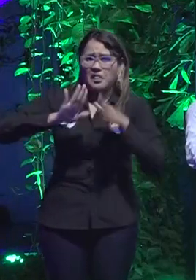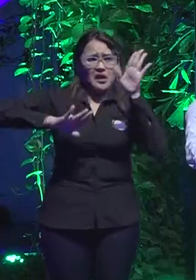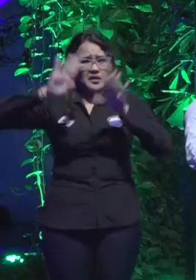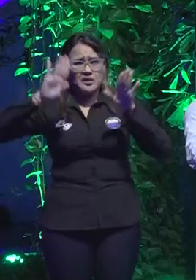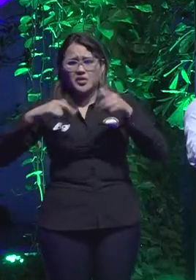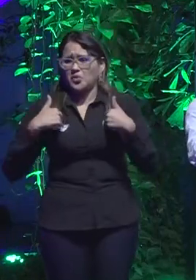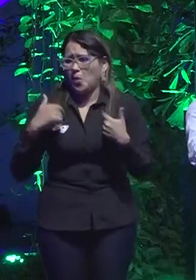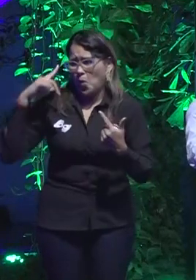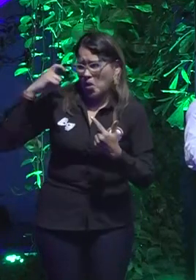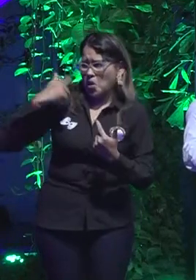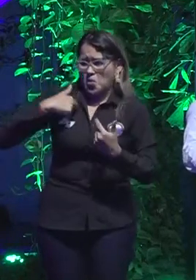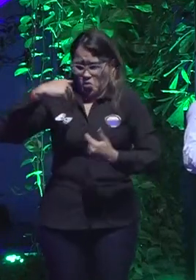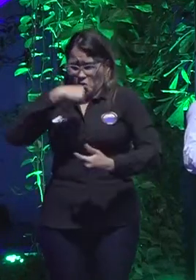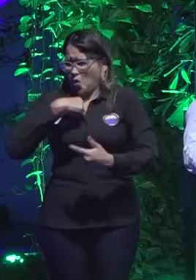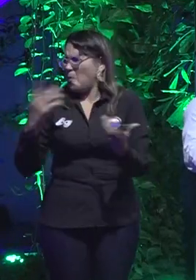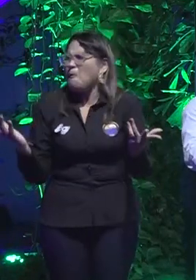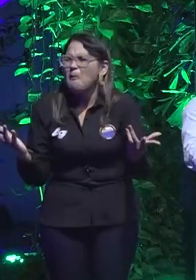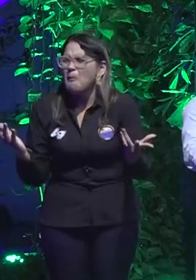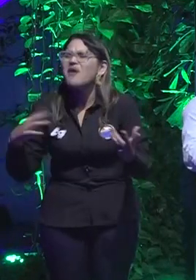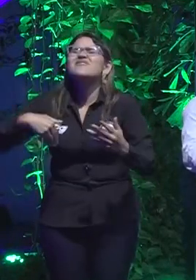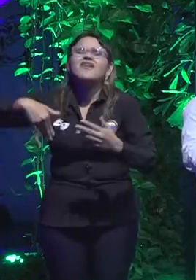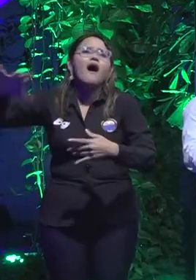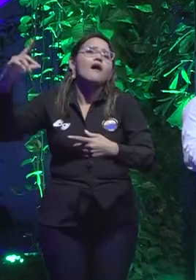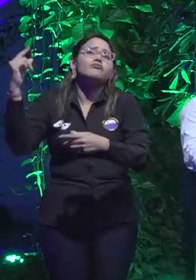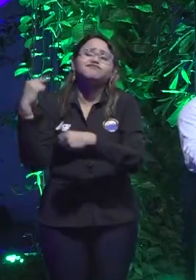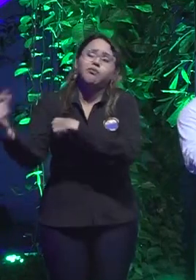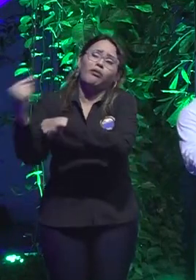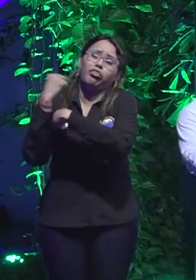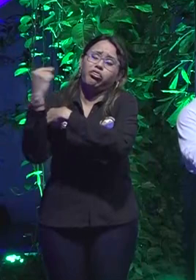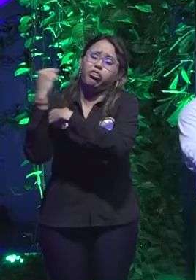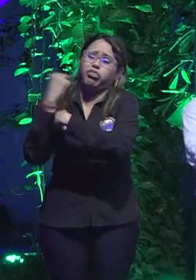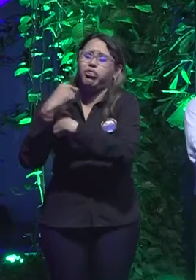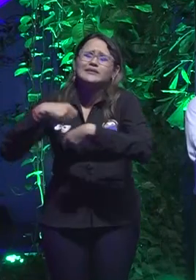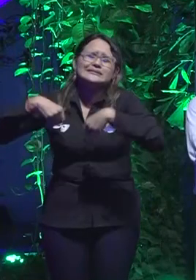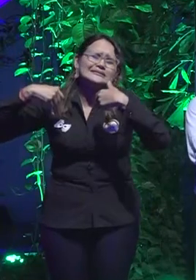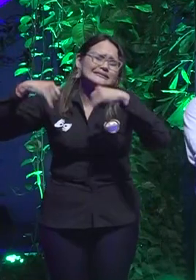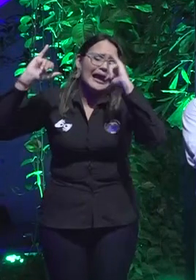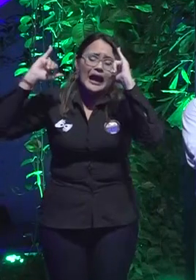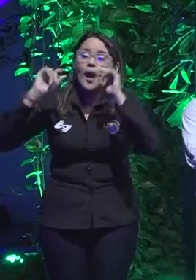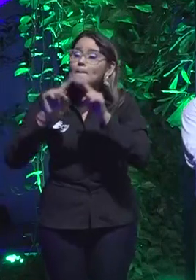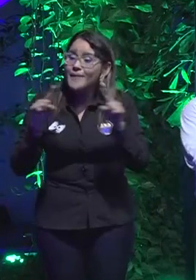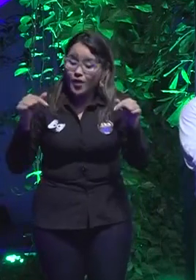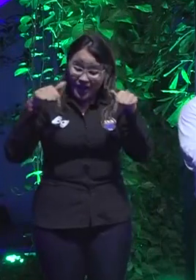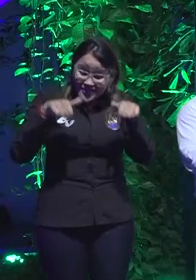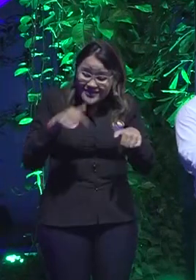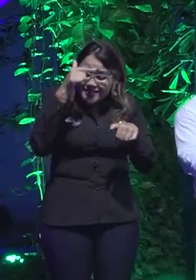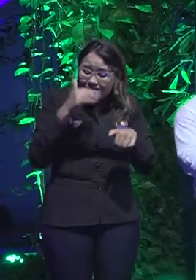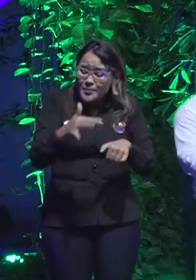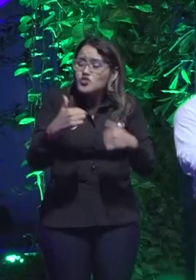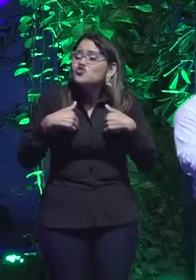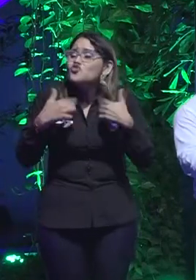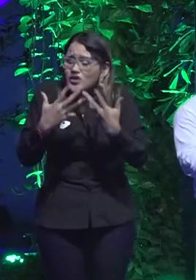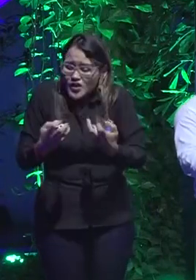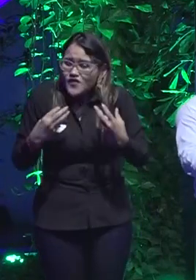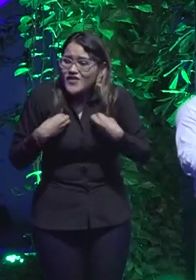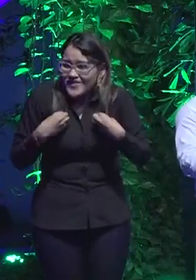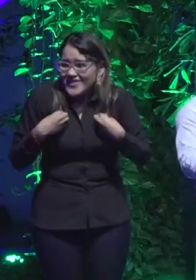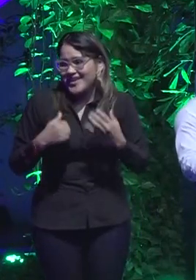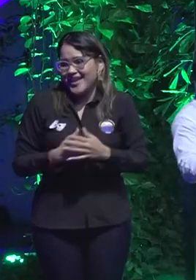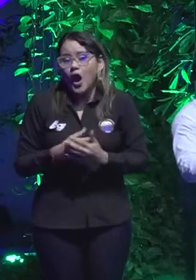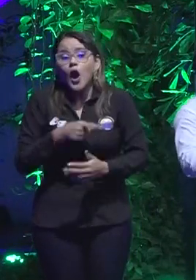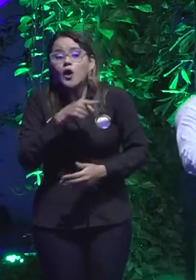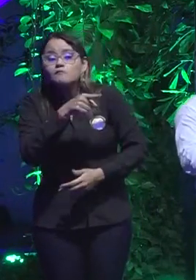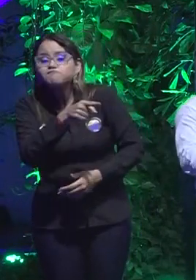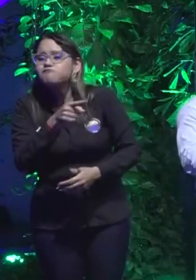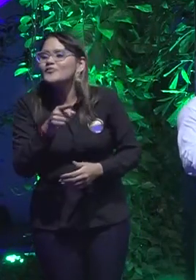todas las formas posibles, así que no me interesa y no me afecta. Pero esta es la ciudad en la que yo quiero vivir. Aquí está el asilo en el que voy a envejecer,